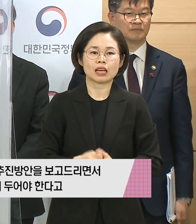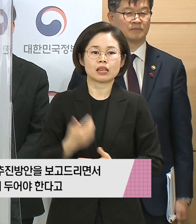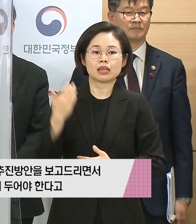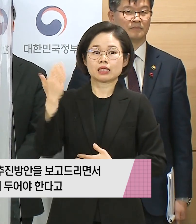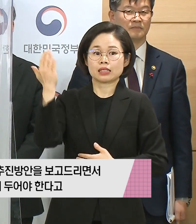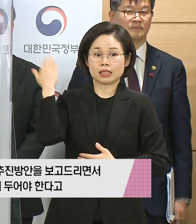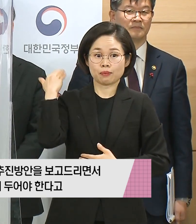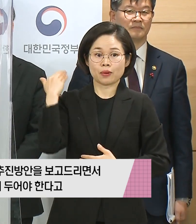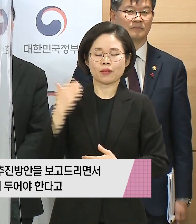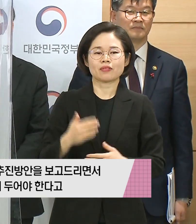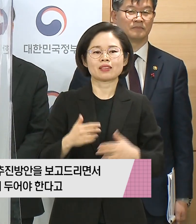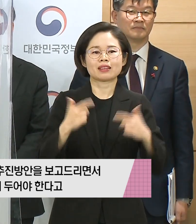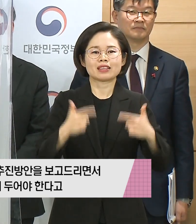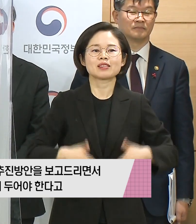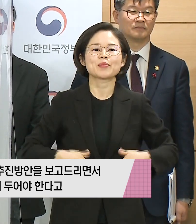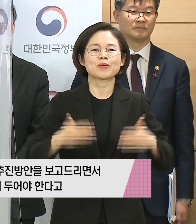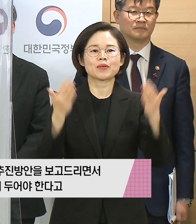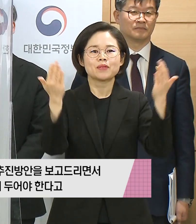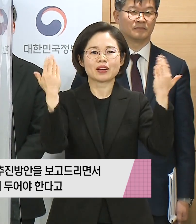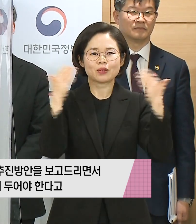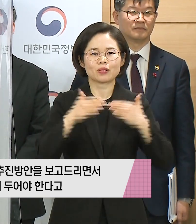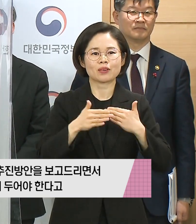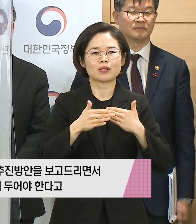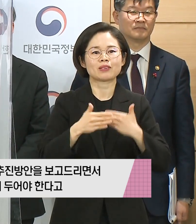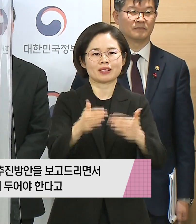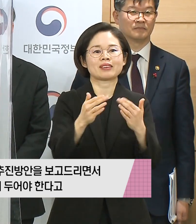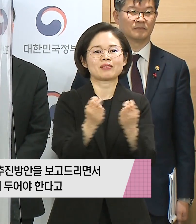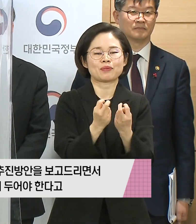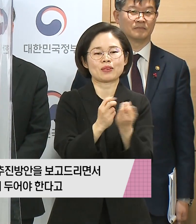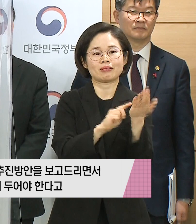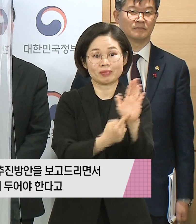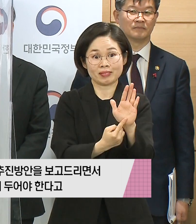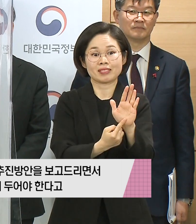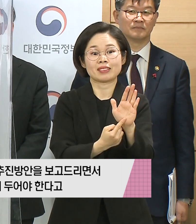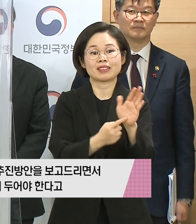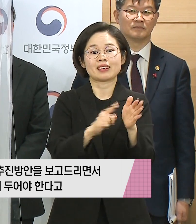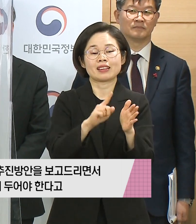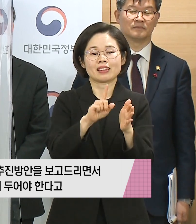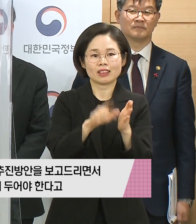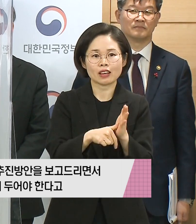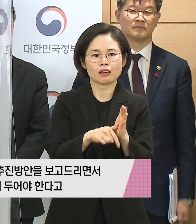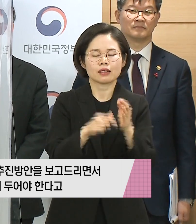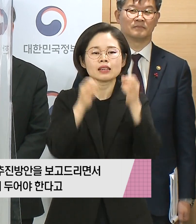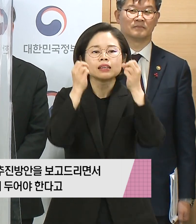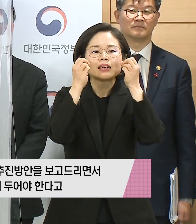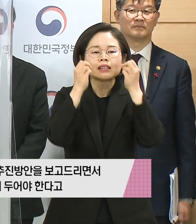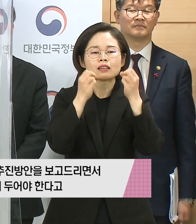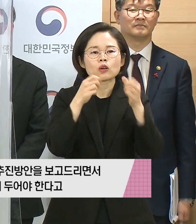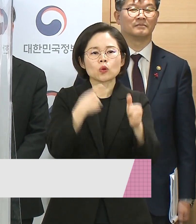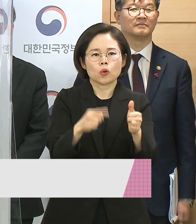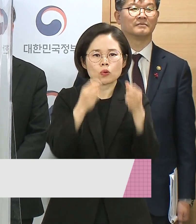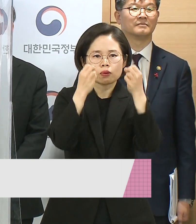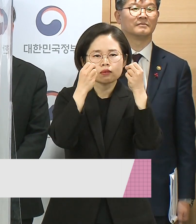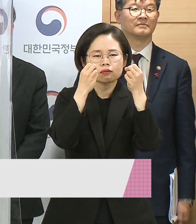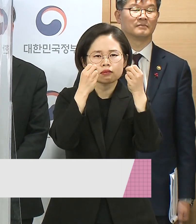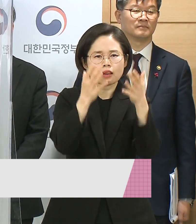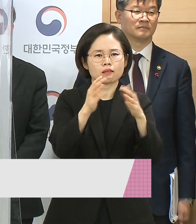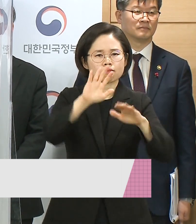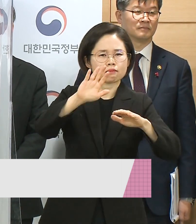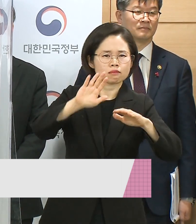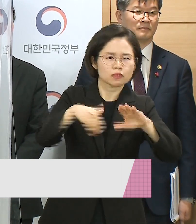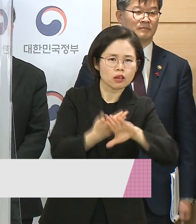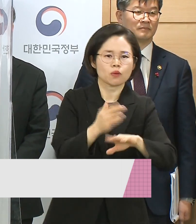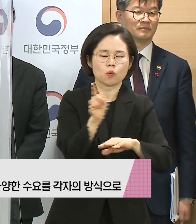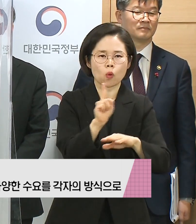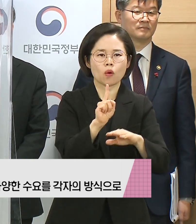지난번 넓음학교 추진 방안을 보고드리면서 진정한 교육개혁은 우리 아이들을 중심에 두어야 한다고 말씀드린 바